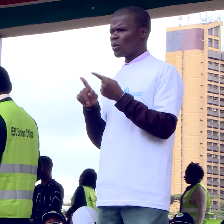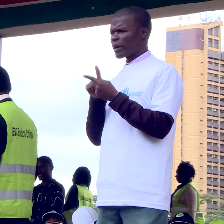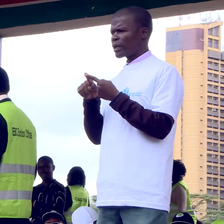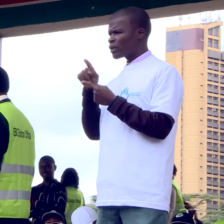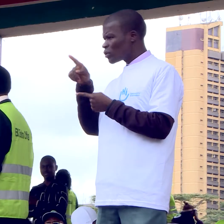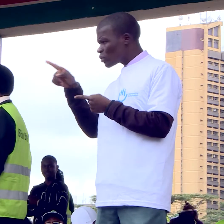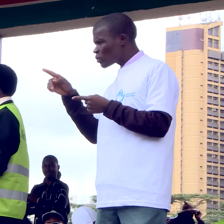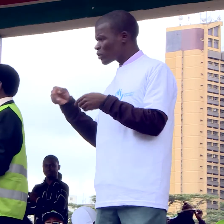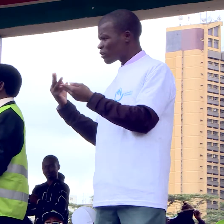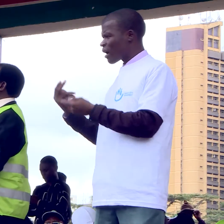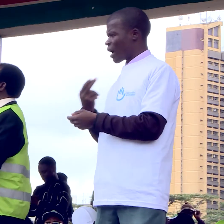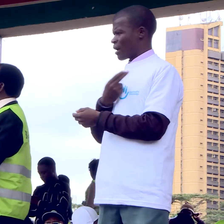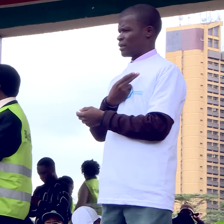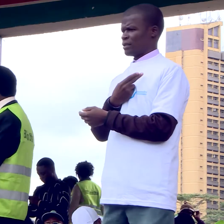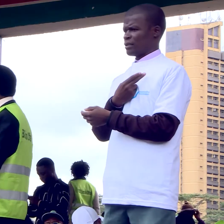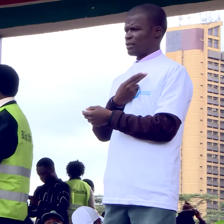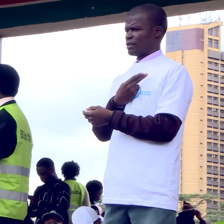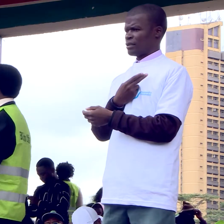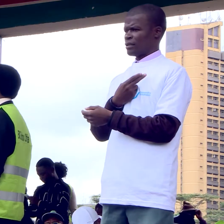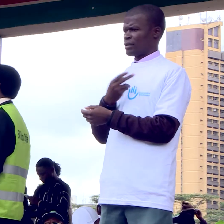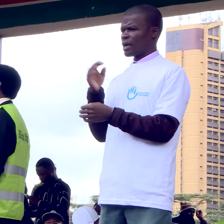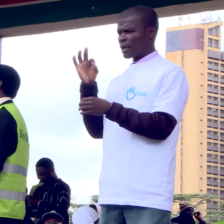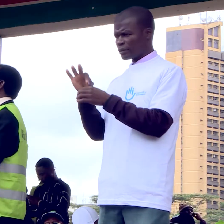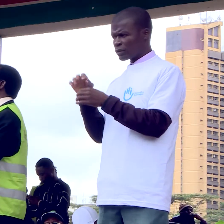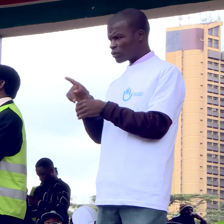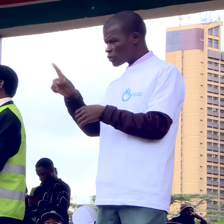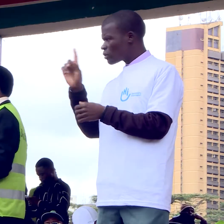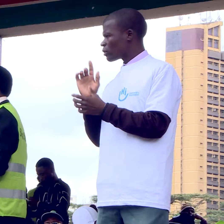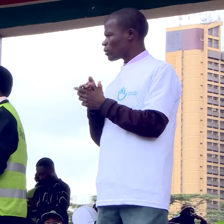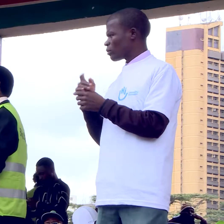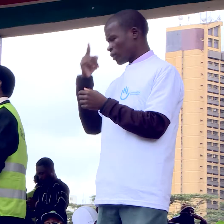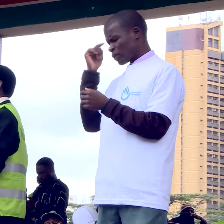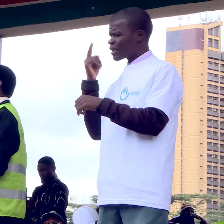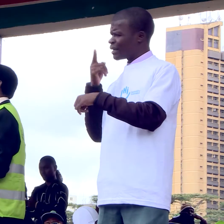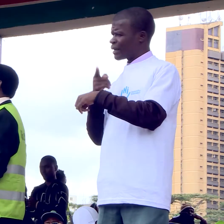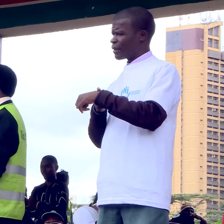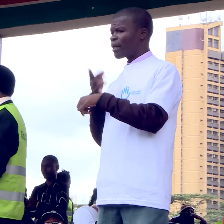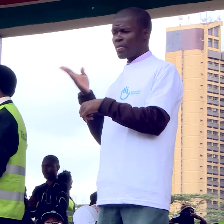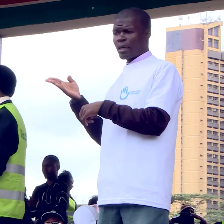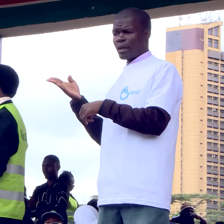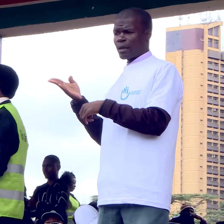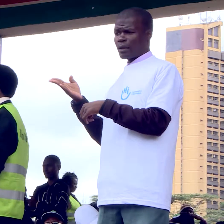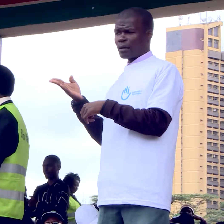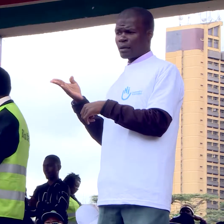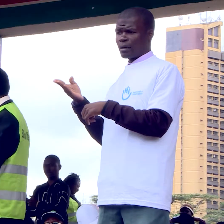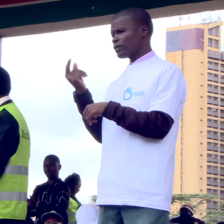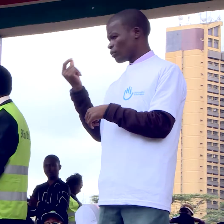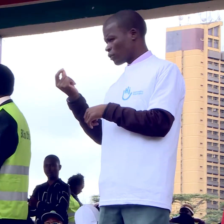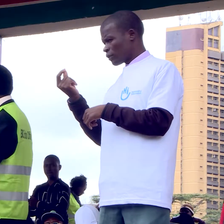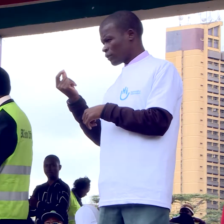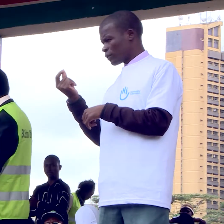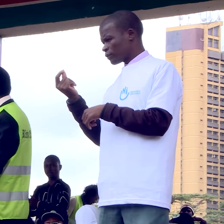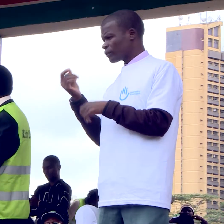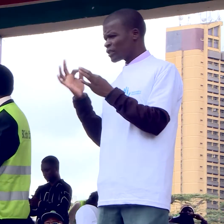vyeti vyenu. Na ingekuwa ni vizuri sasa hivi because kuna muda kidogo, kama tungejiandaa tukae